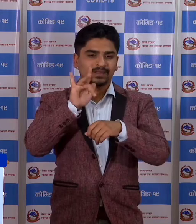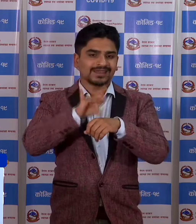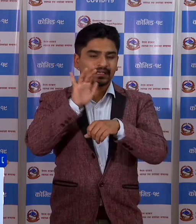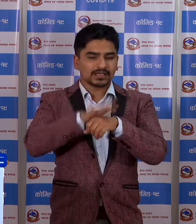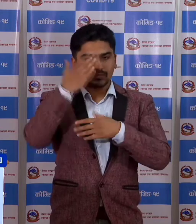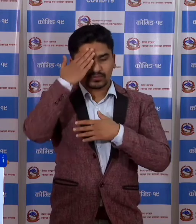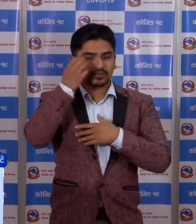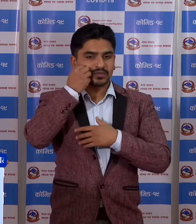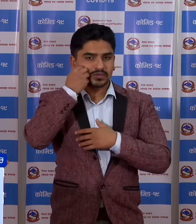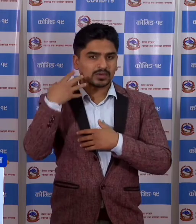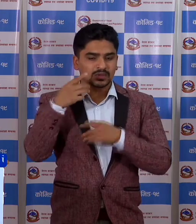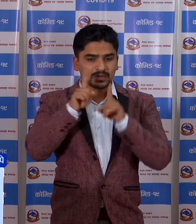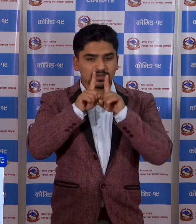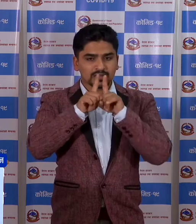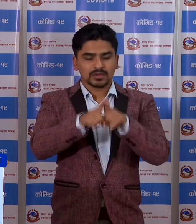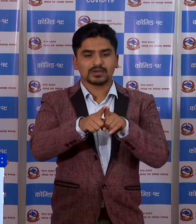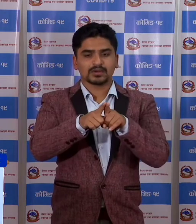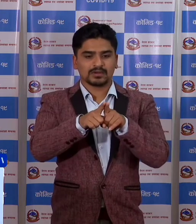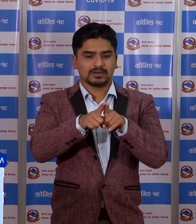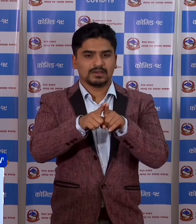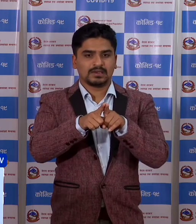ज्वरो सँगमा लागेको